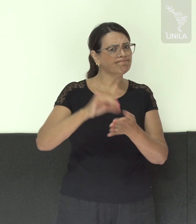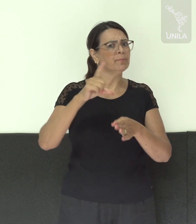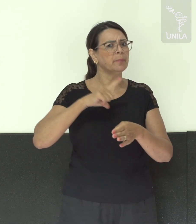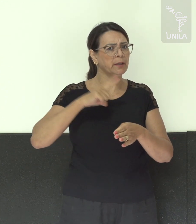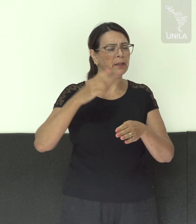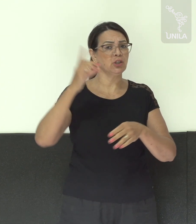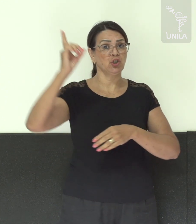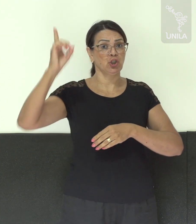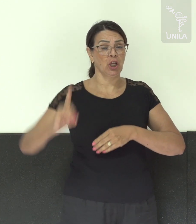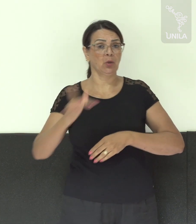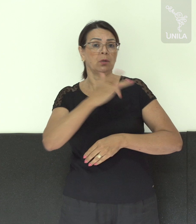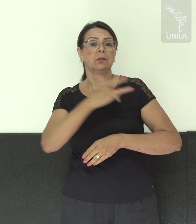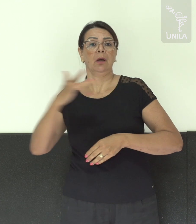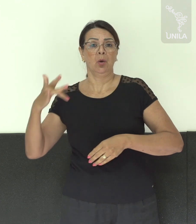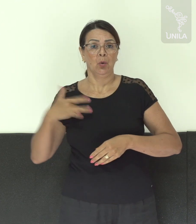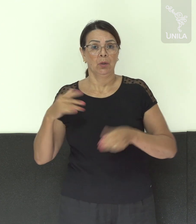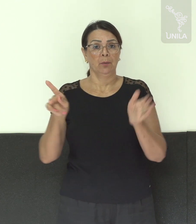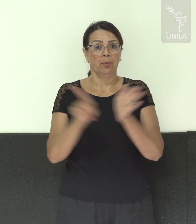serviços públicos de saúde da